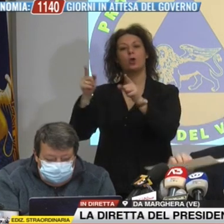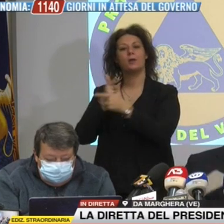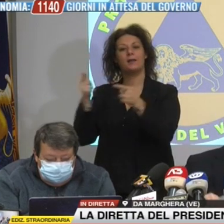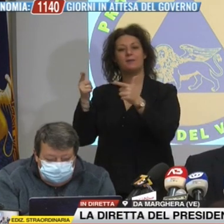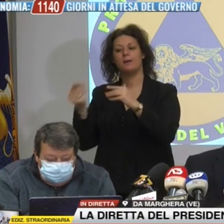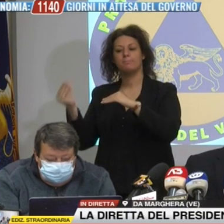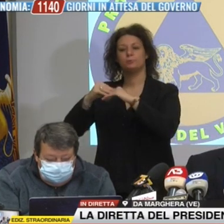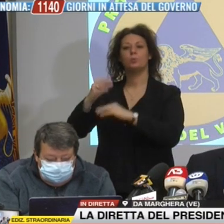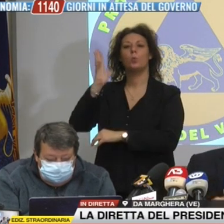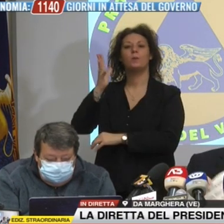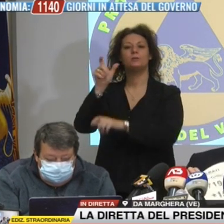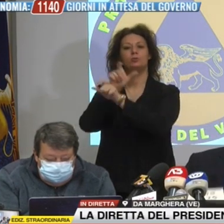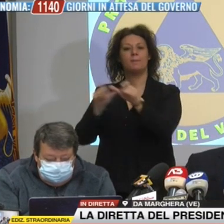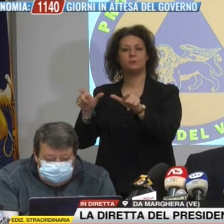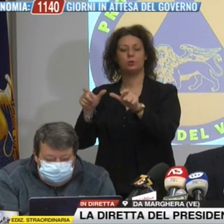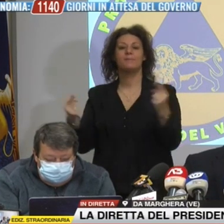intensiva di più 3.